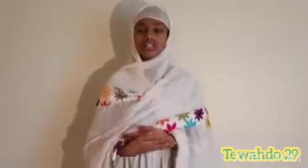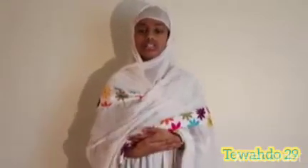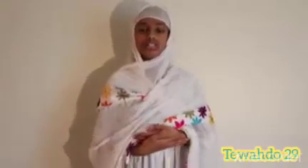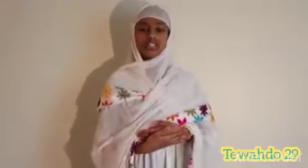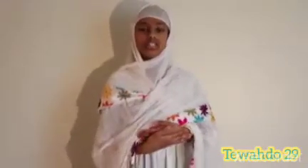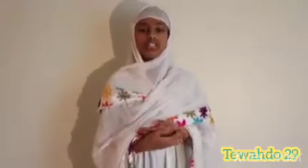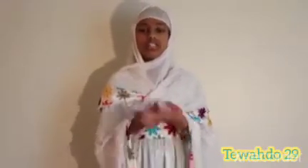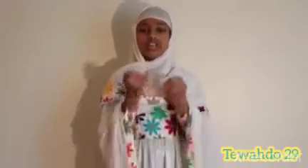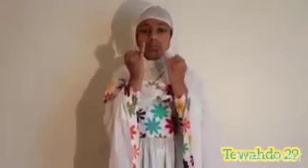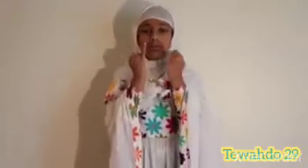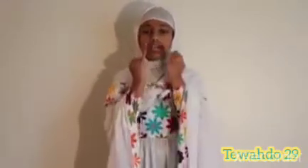ሕፃናት